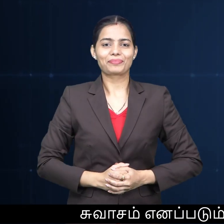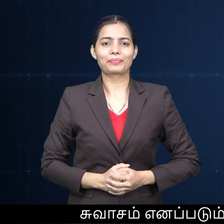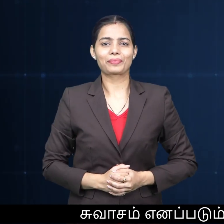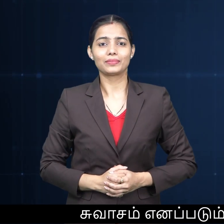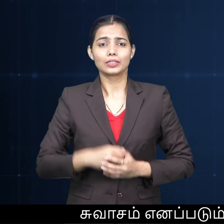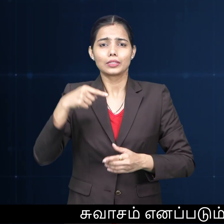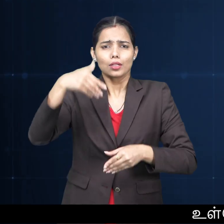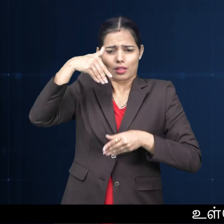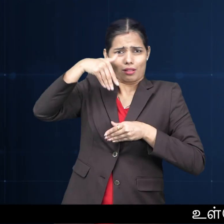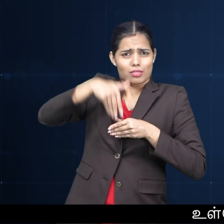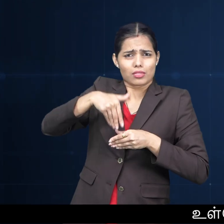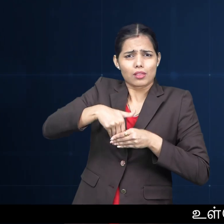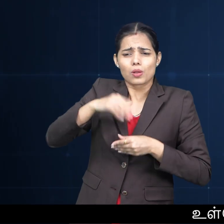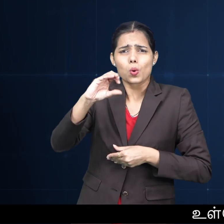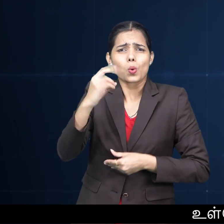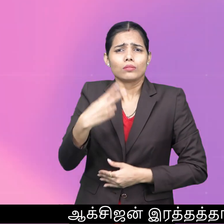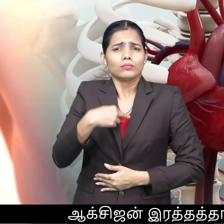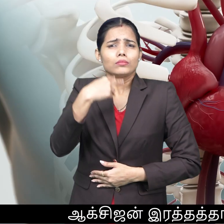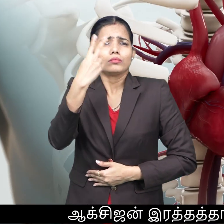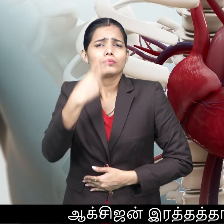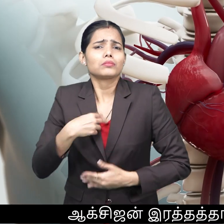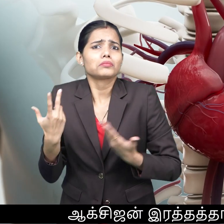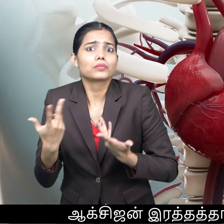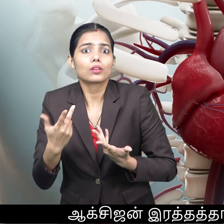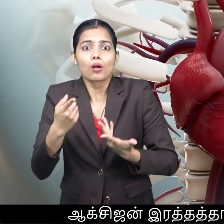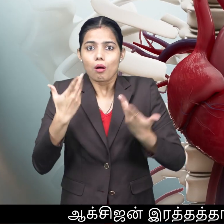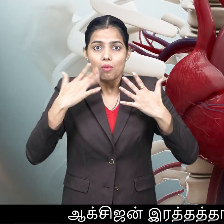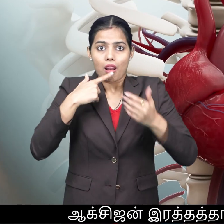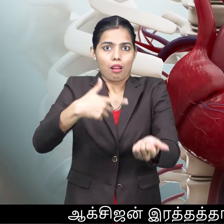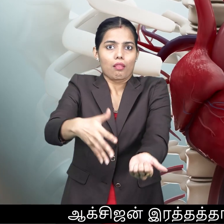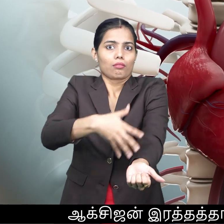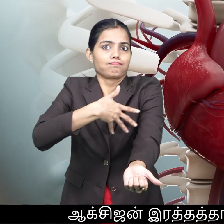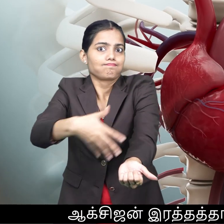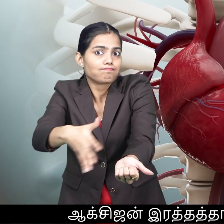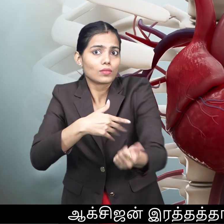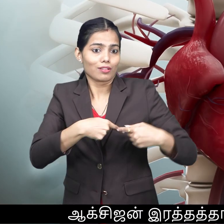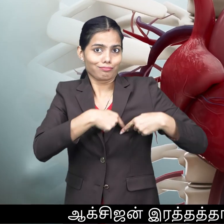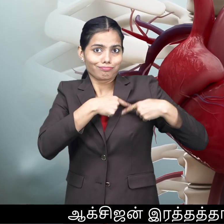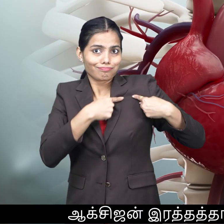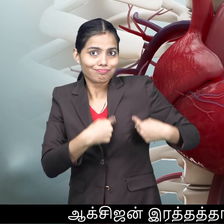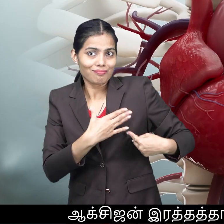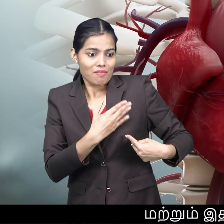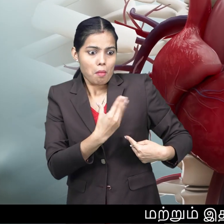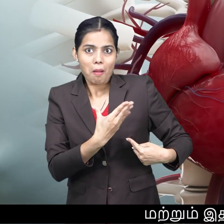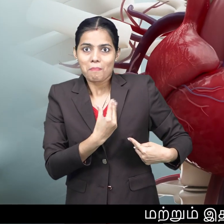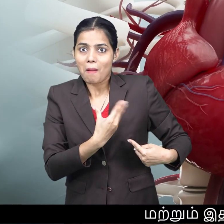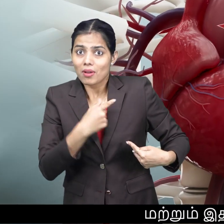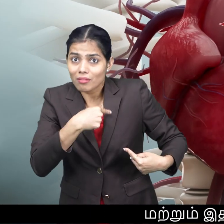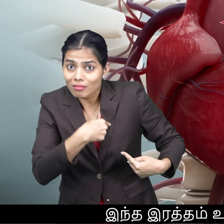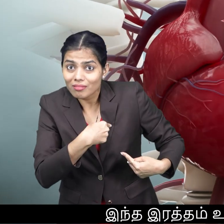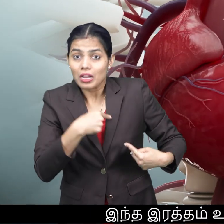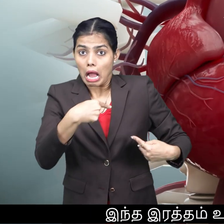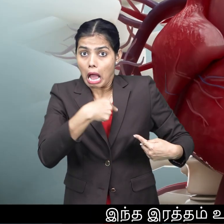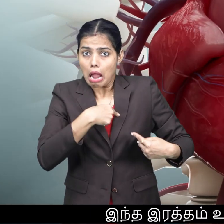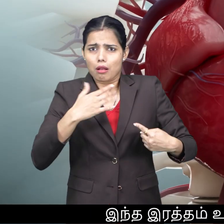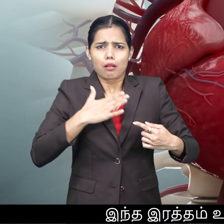பெறுகிறது. உள்ளே நுழைந்ததும் ஆக்சிஜன் இரத்தத்தால் எடுத்து செல்லப்படுகிறது. மேலும் இதயம் இந்த